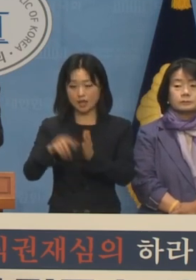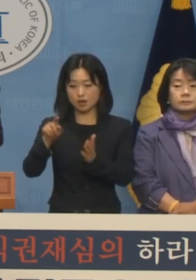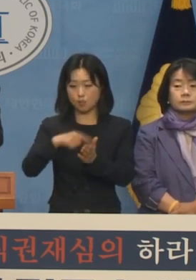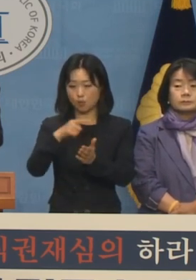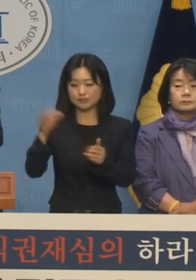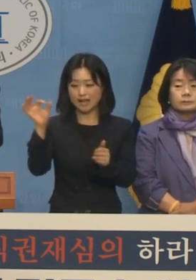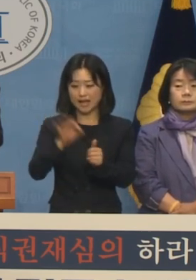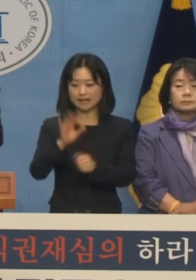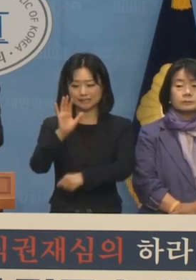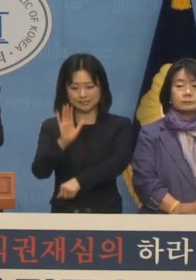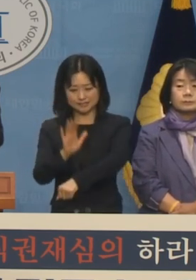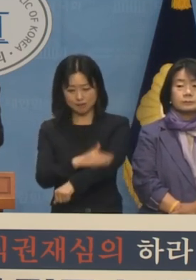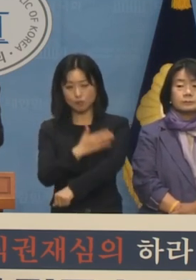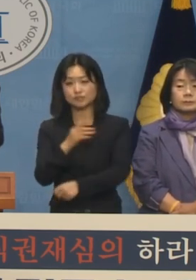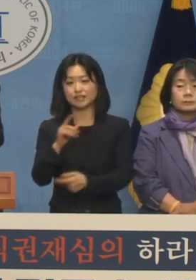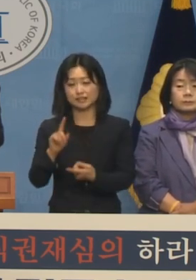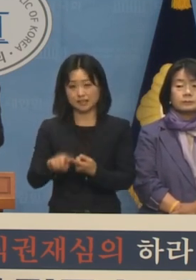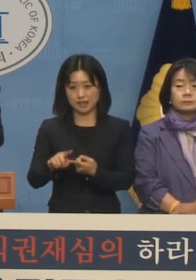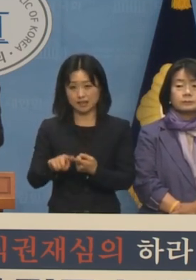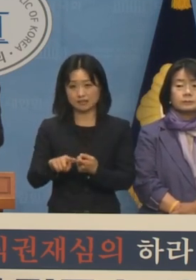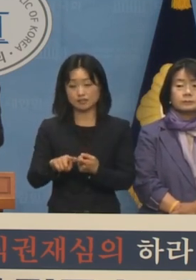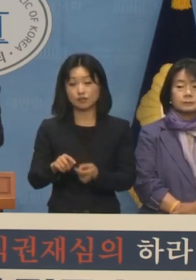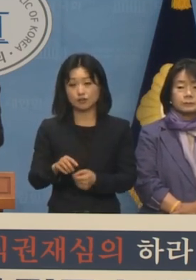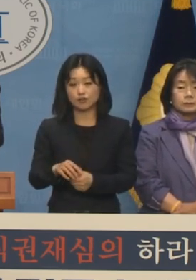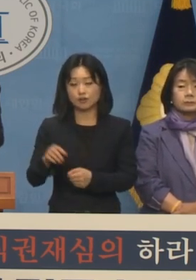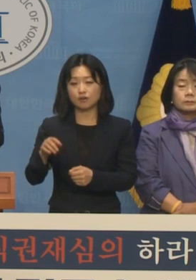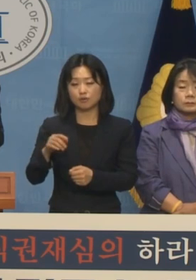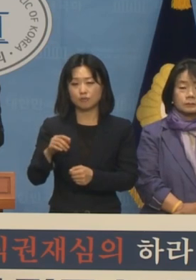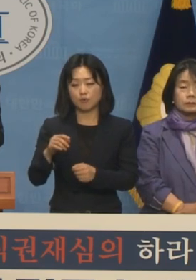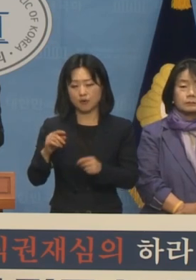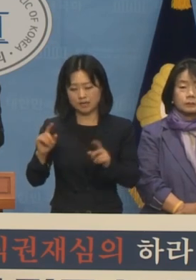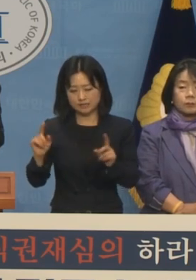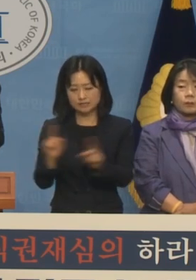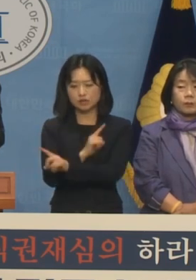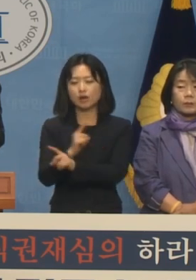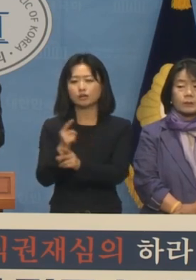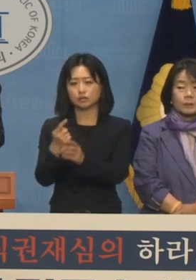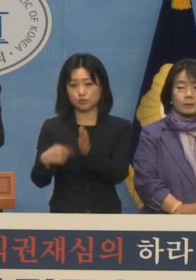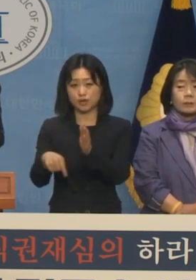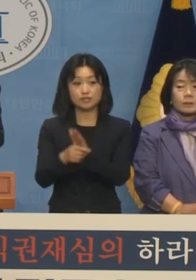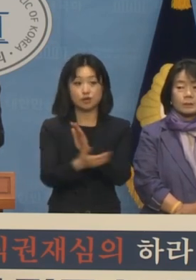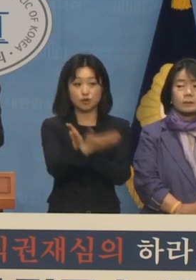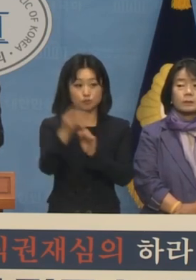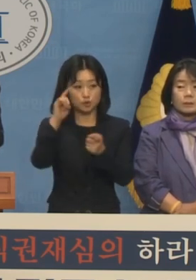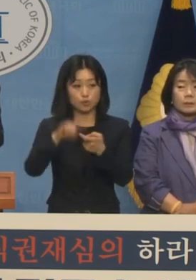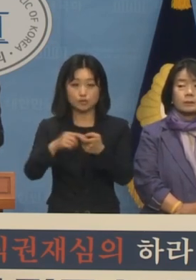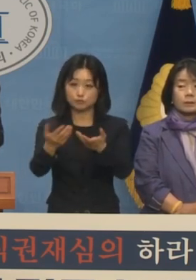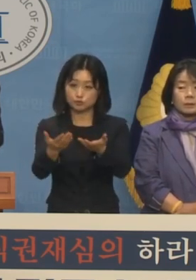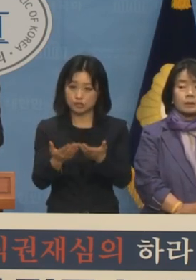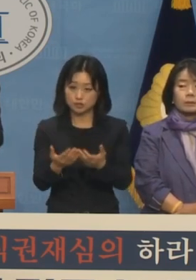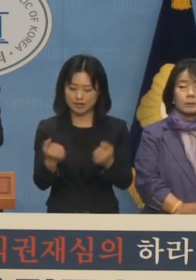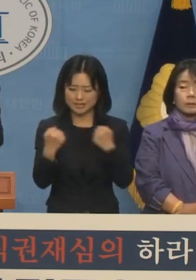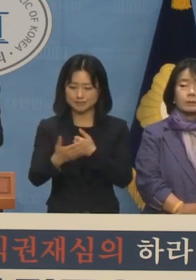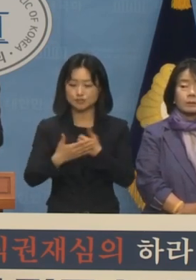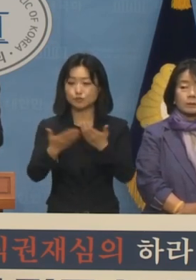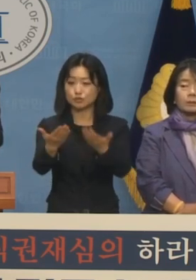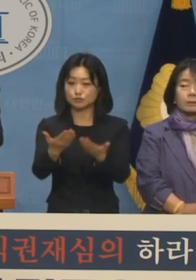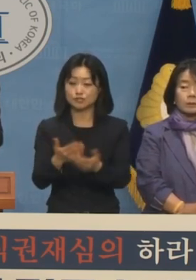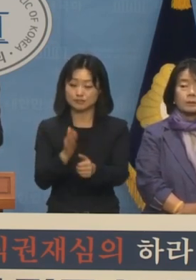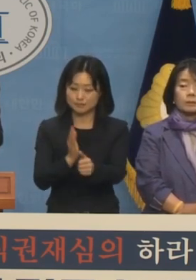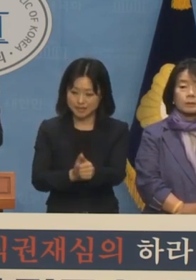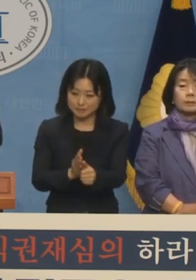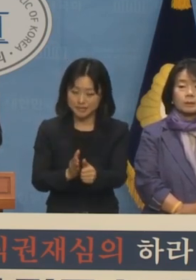과정의 잘못을 시정할 수 있도록 여러분들이 관심 가져주시고 힘을 실어주셨으면